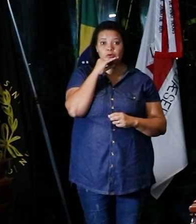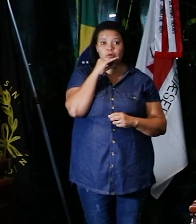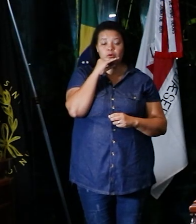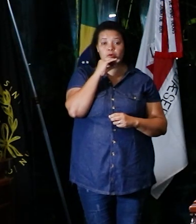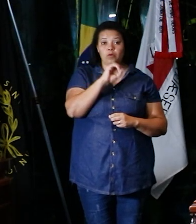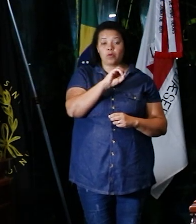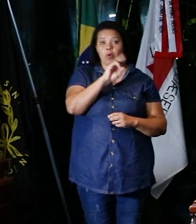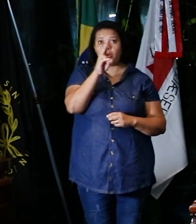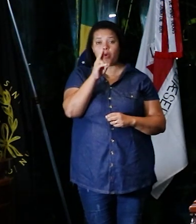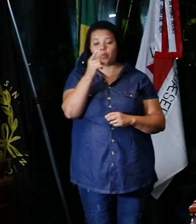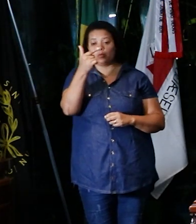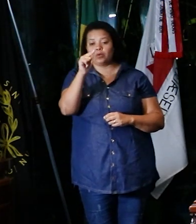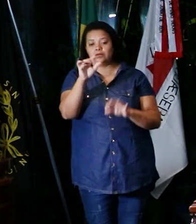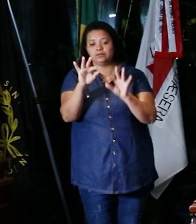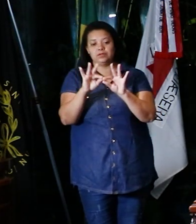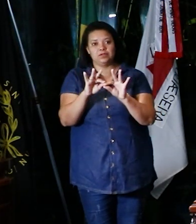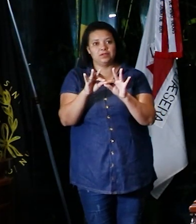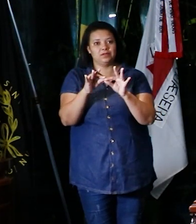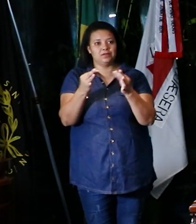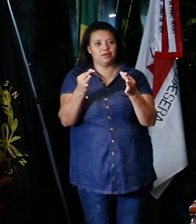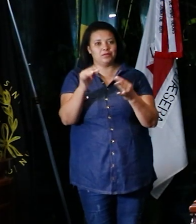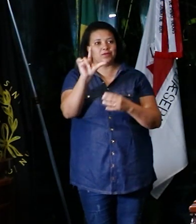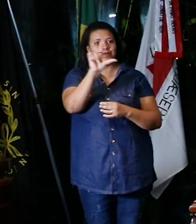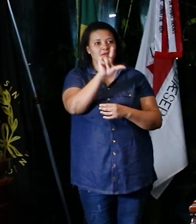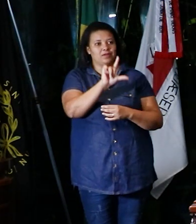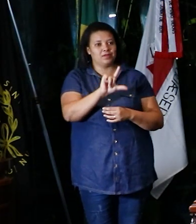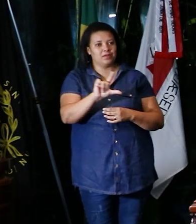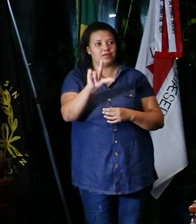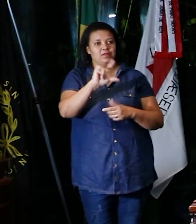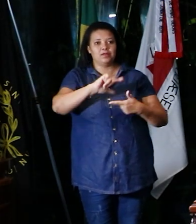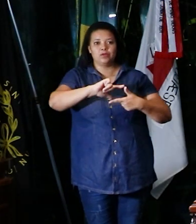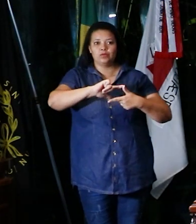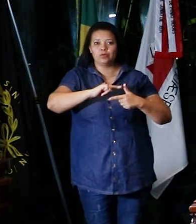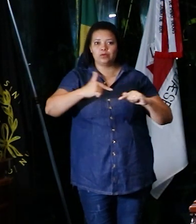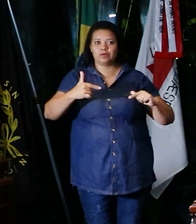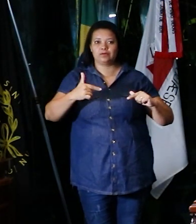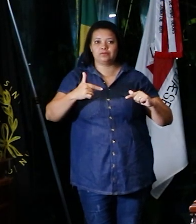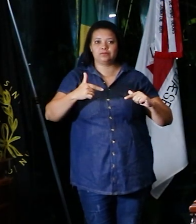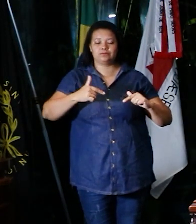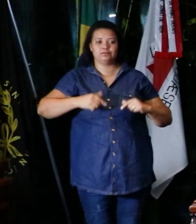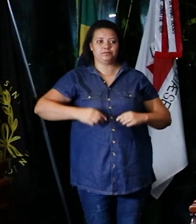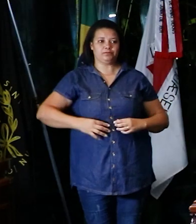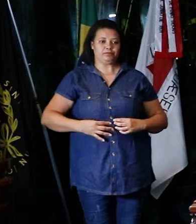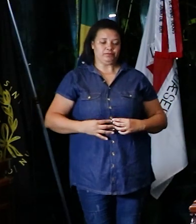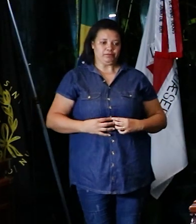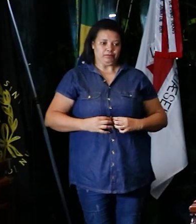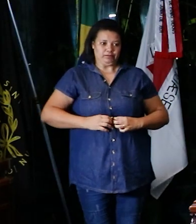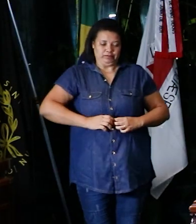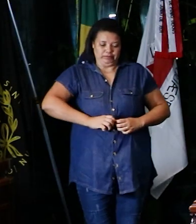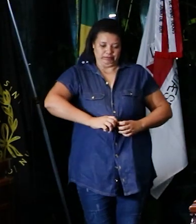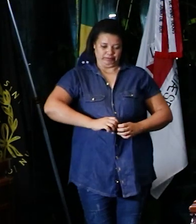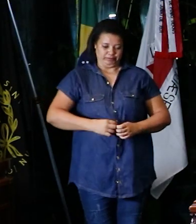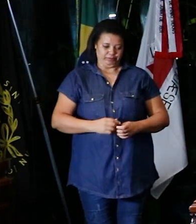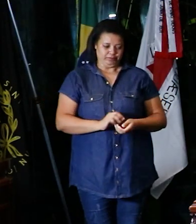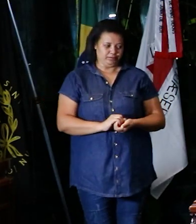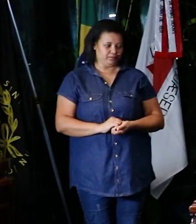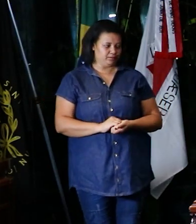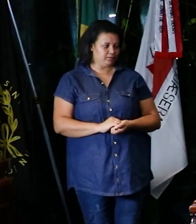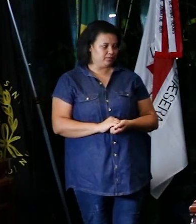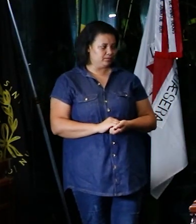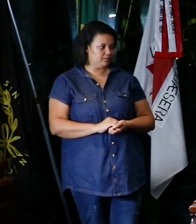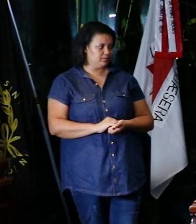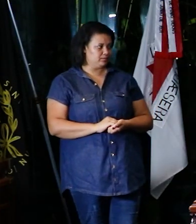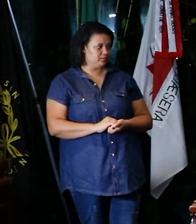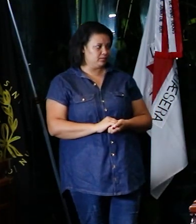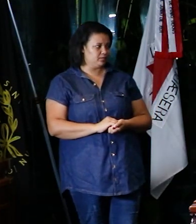seja o pequeno que faz a literatura modernista. Eu não sei se eu tenho mais tempo, se acabou. Não, tem sim,